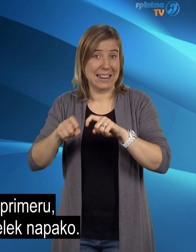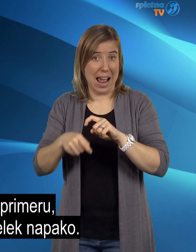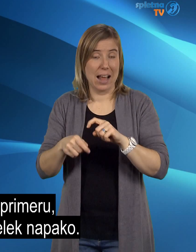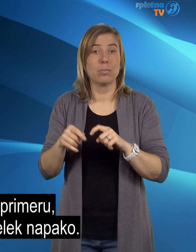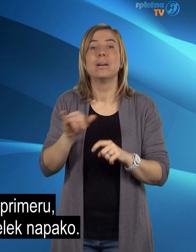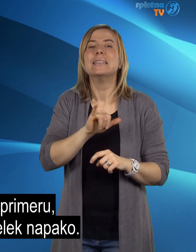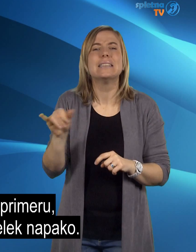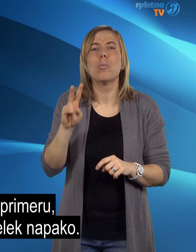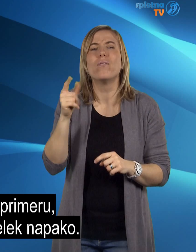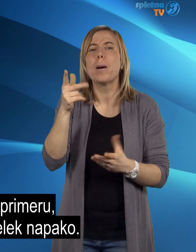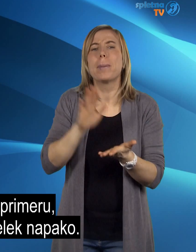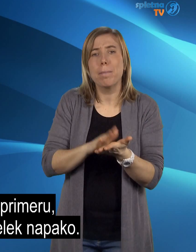napako.